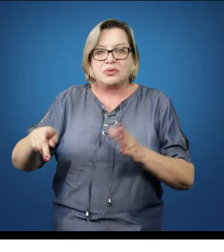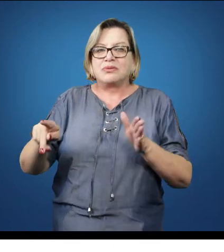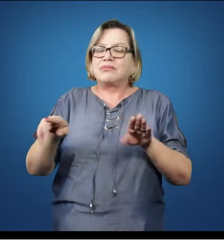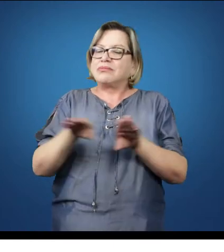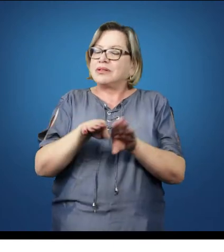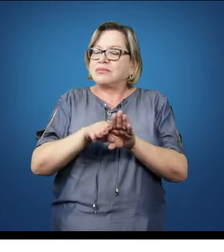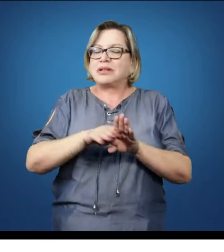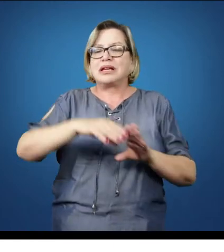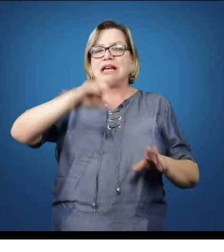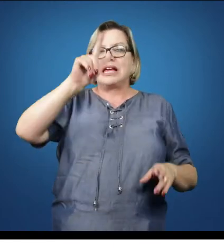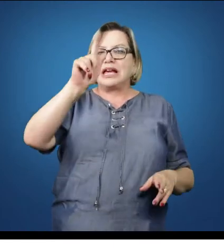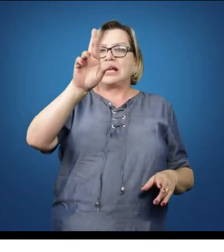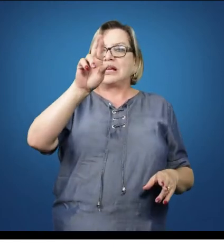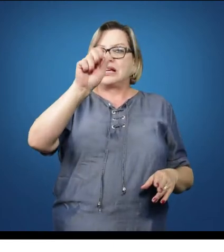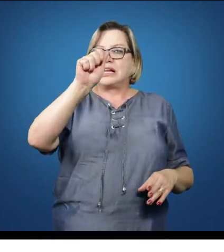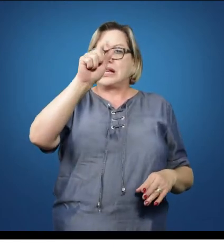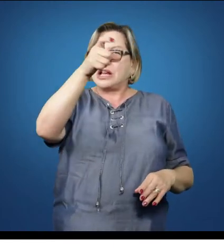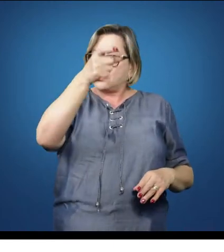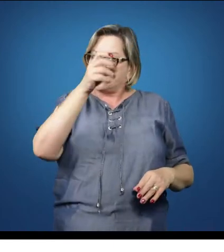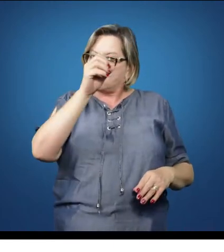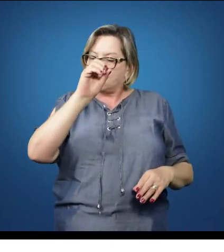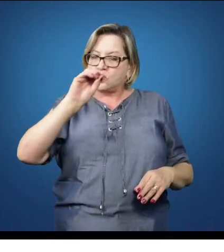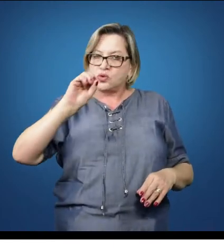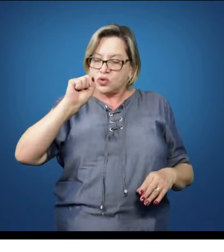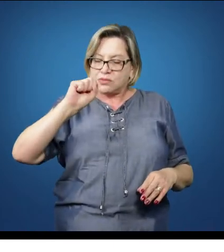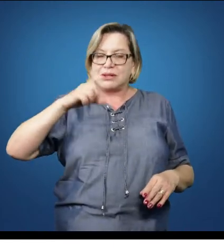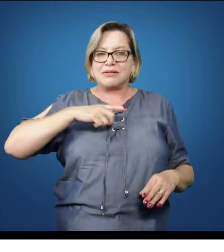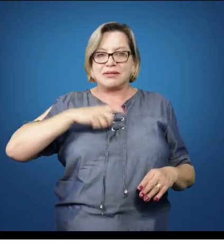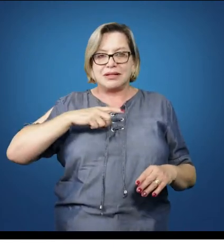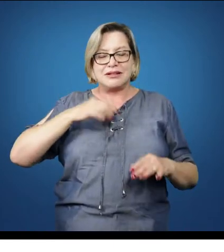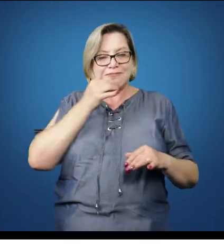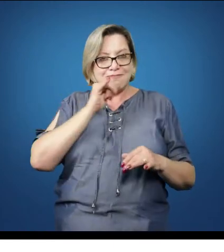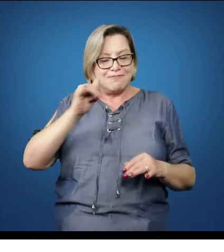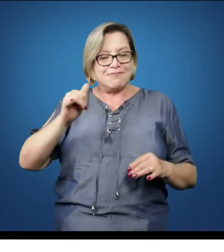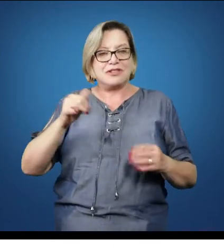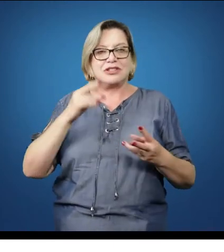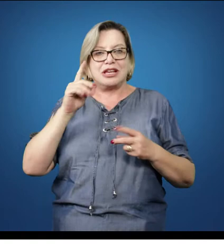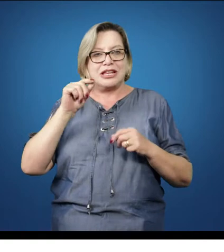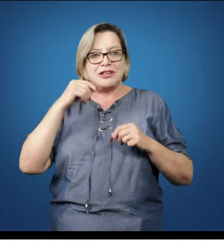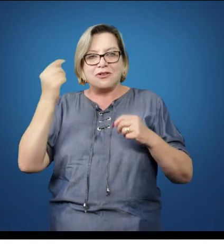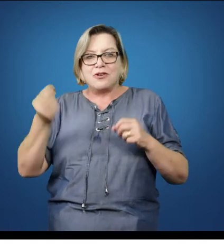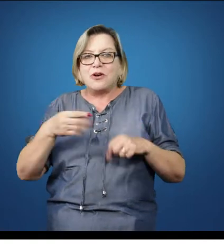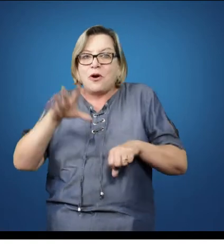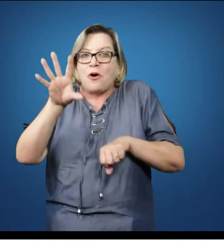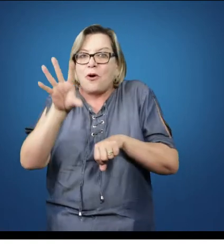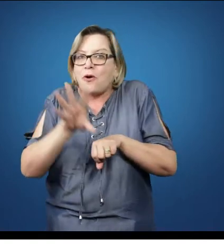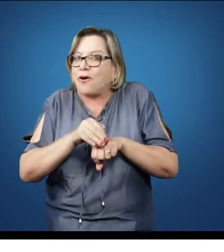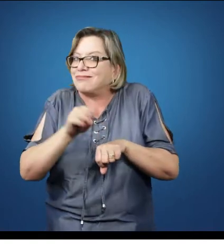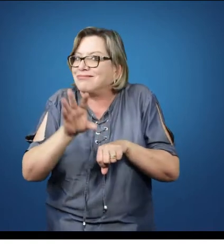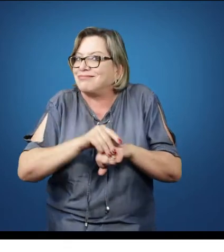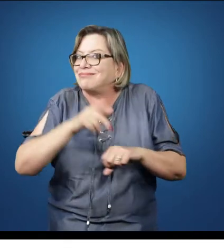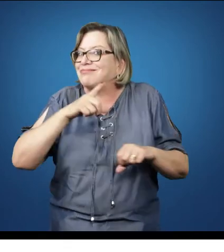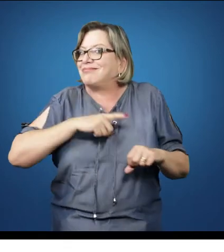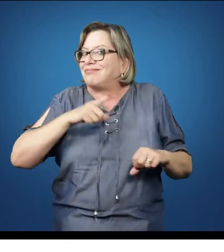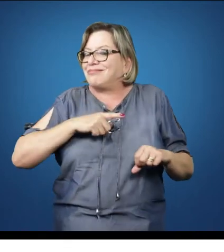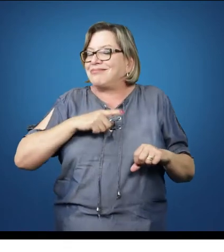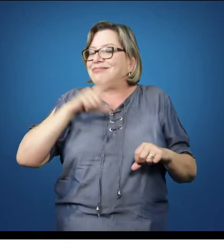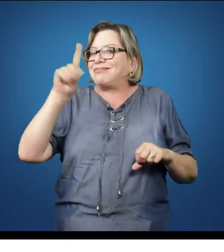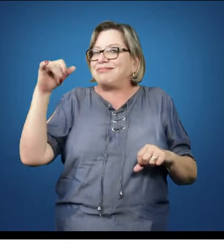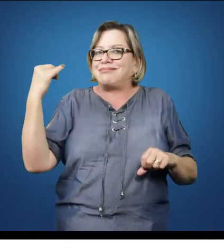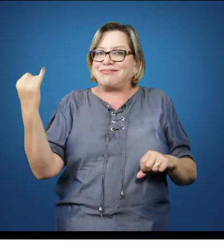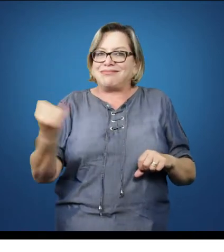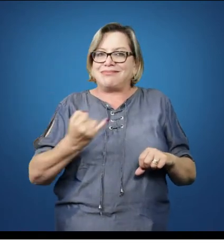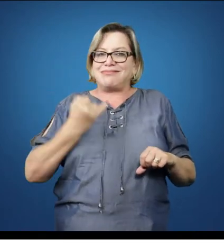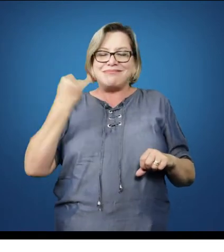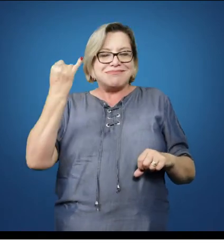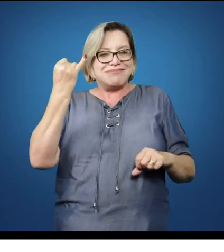para fornecer energia para esse processo e conhecer e isso é fundamental não só para a organização de nossas aulas mas